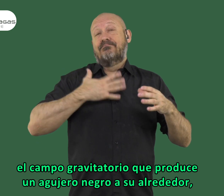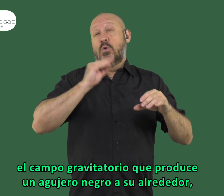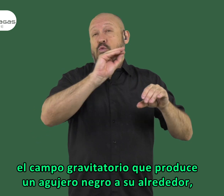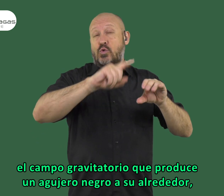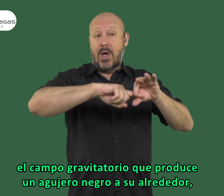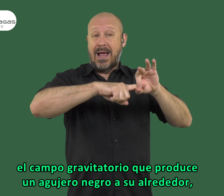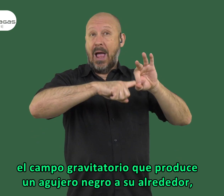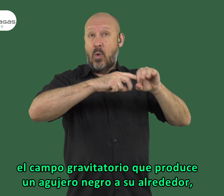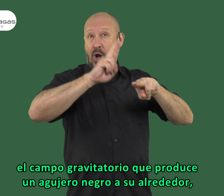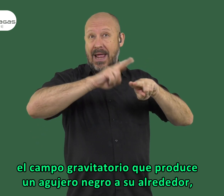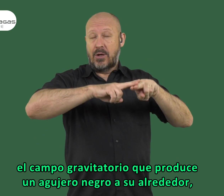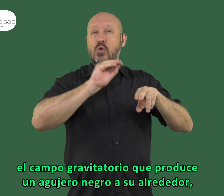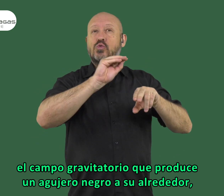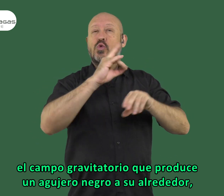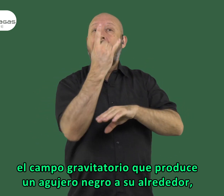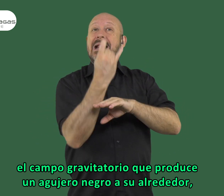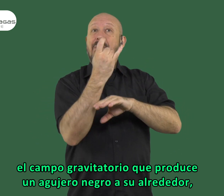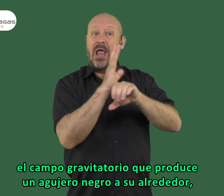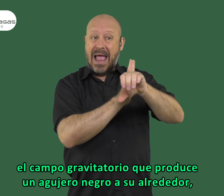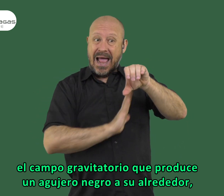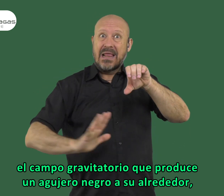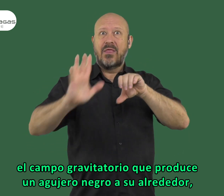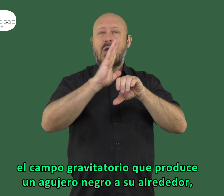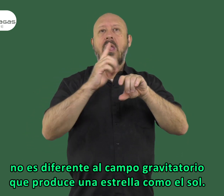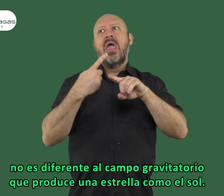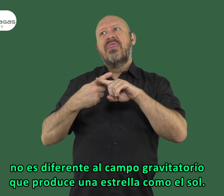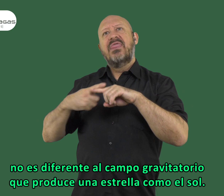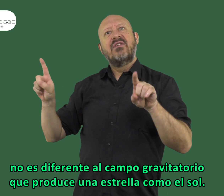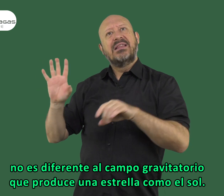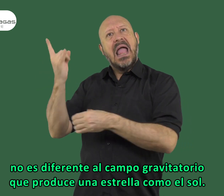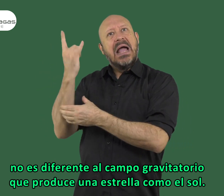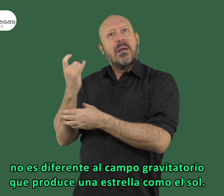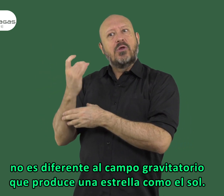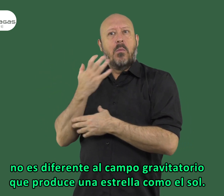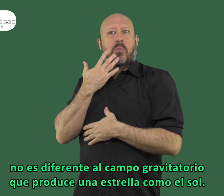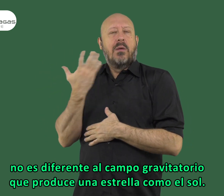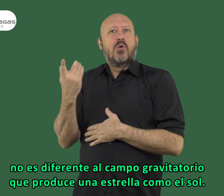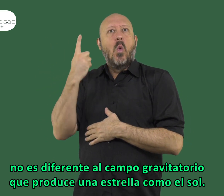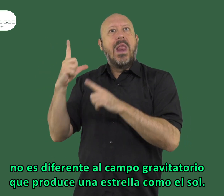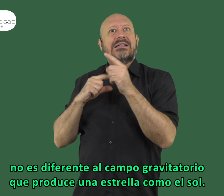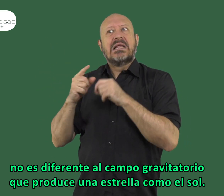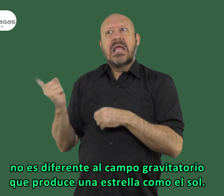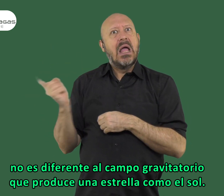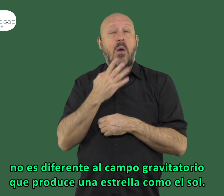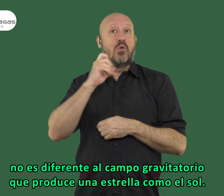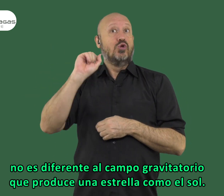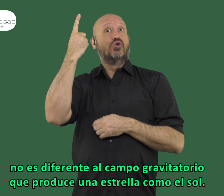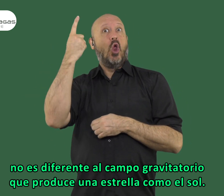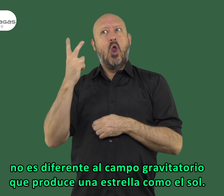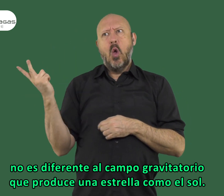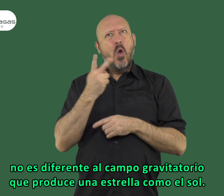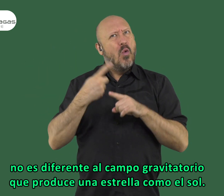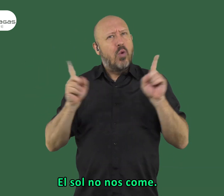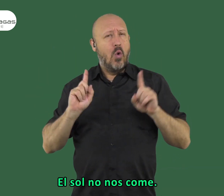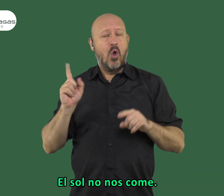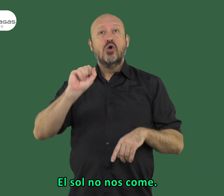campo gravitatorio que produce un agujero negro a su alrededor no es diferente al campo gravitatorio que produce una estrella, como